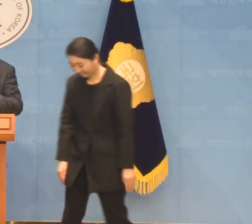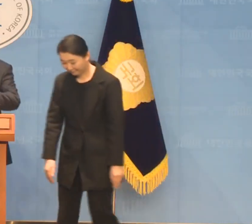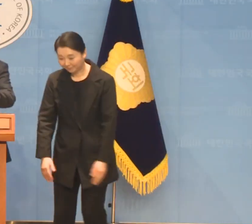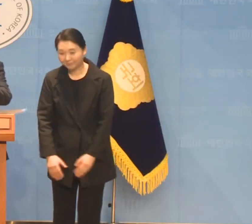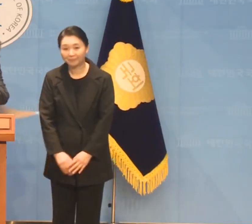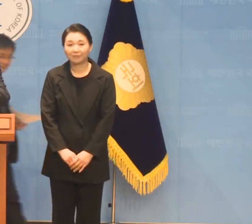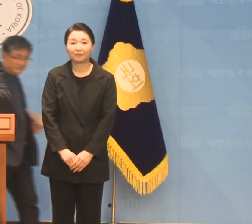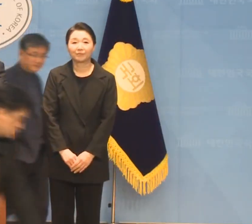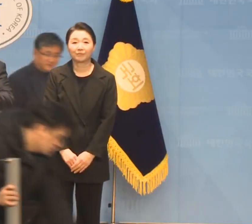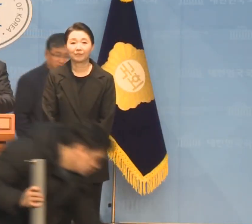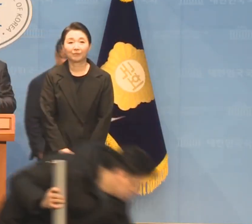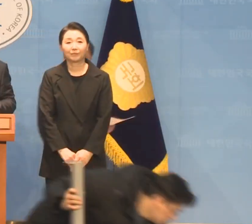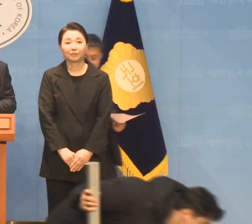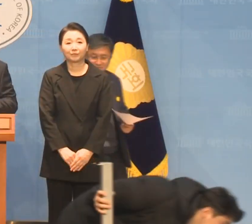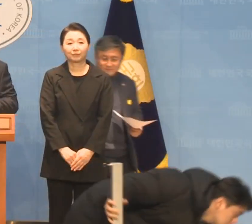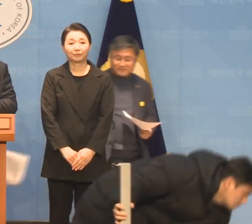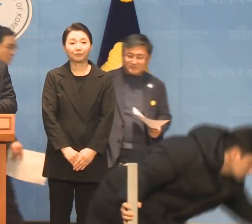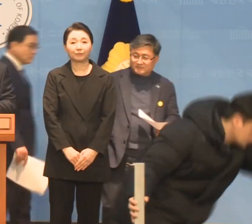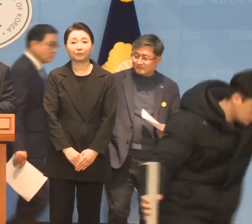부탁합니다.